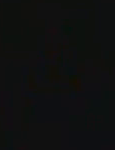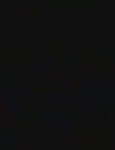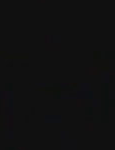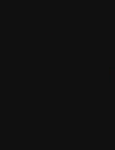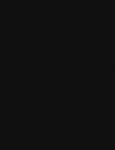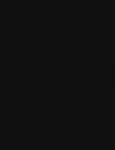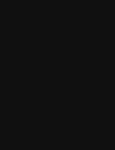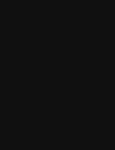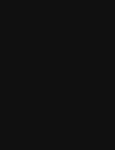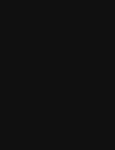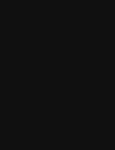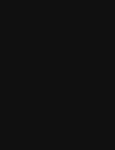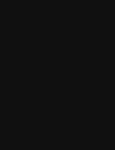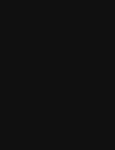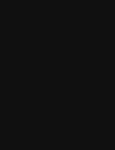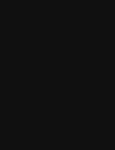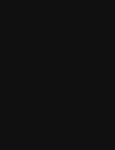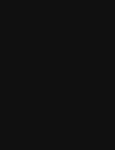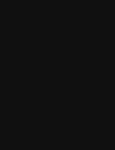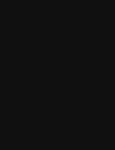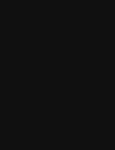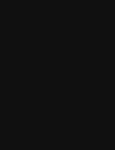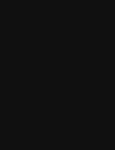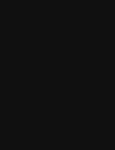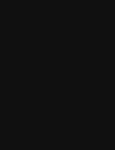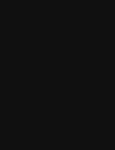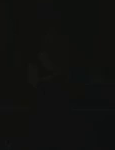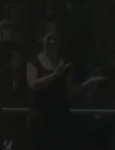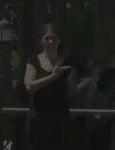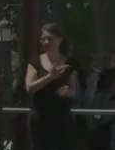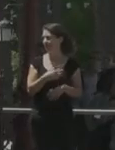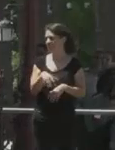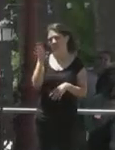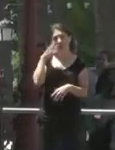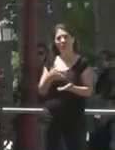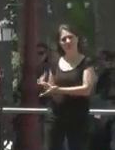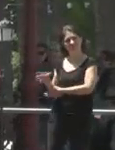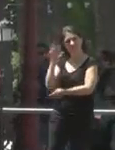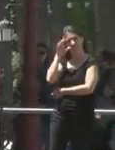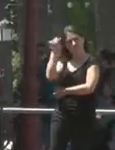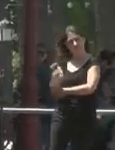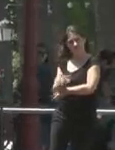Bueno, vou rematando xa, que seguro que tedes ganas de escoitar aquí a este rapaz que teño a miña dereita.